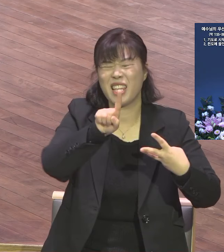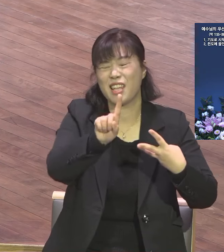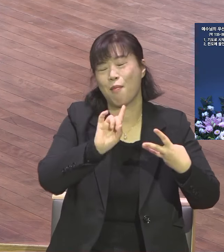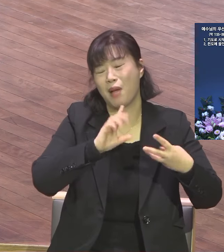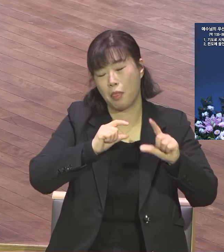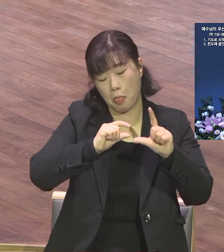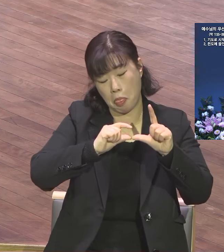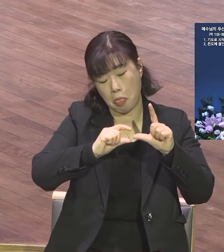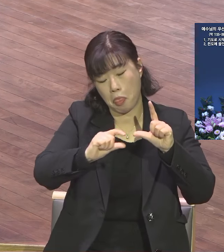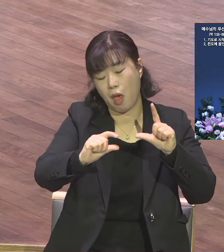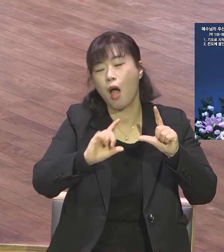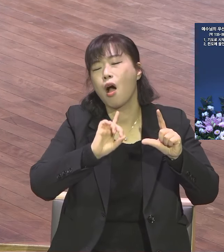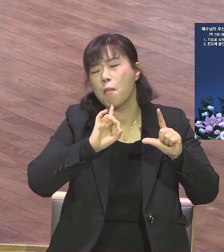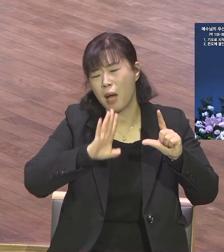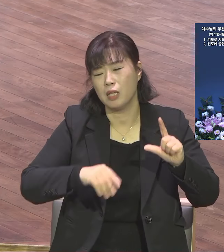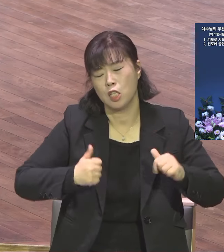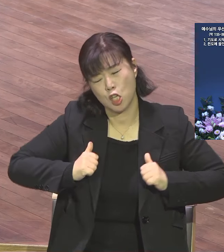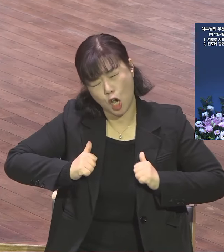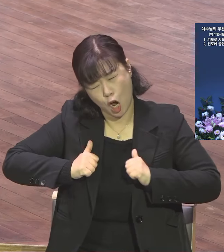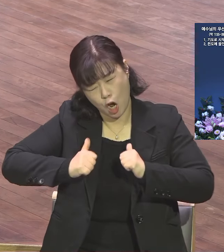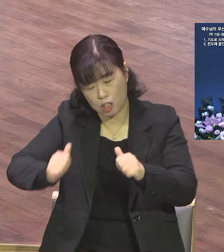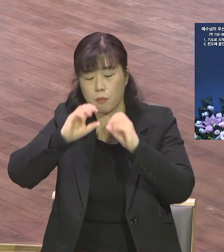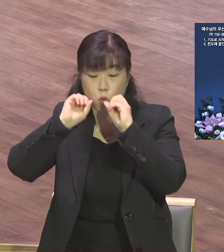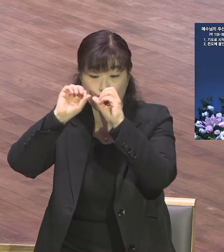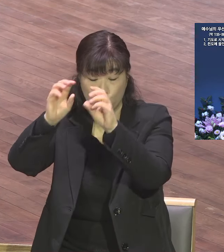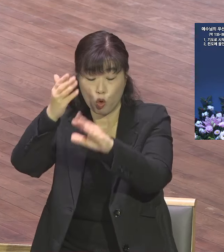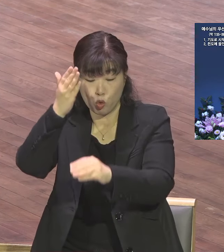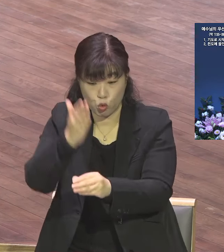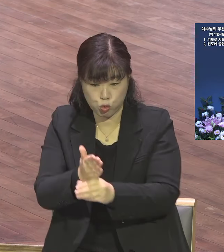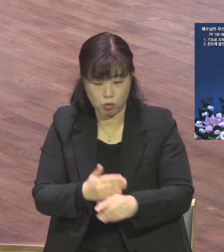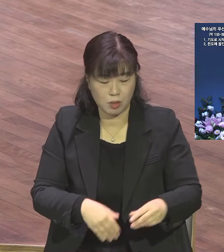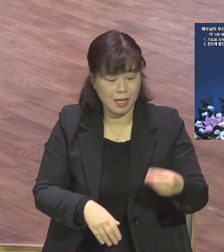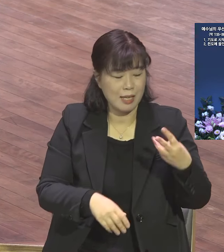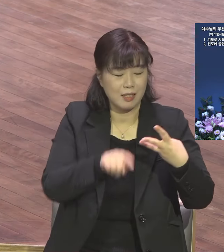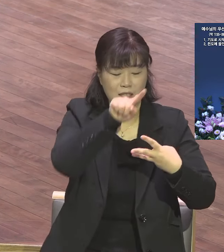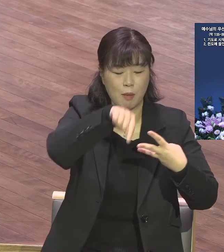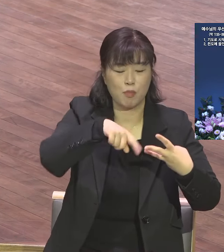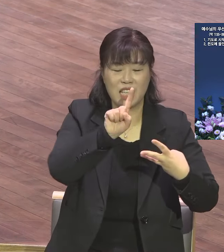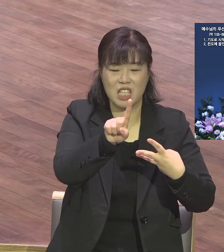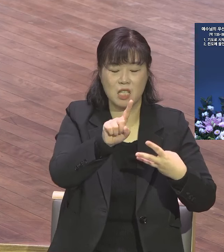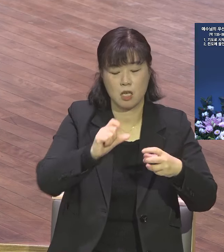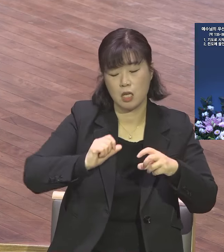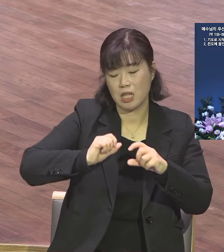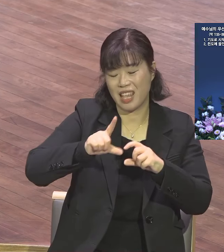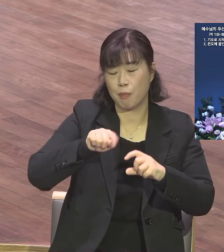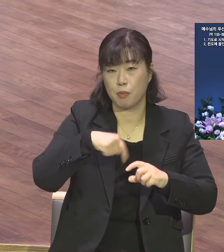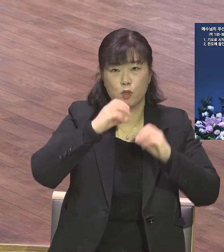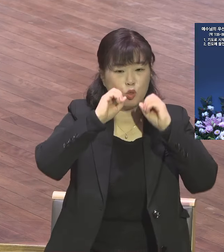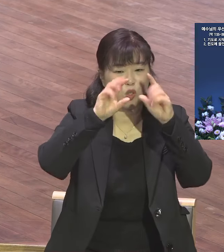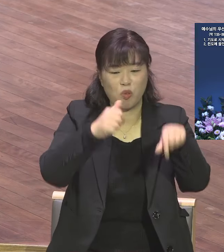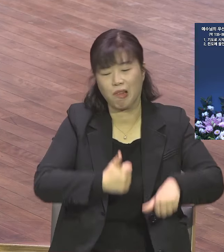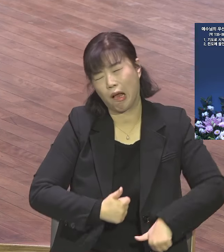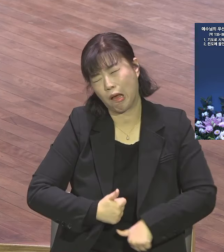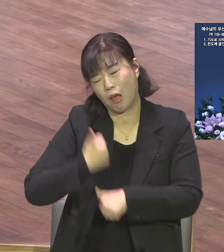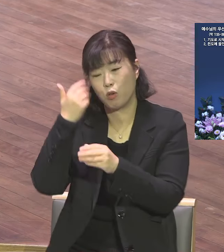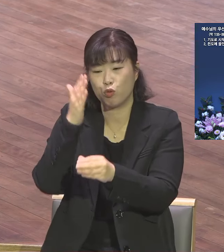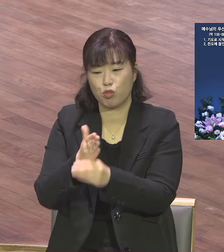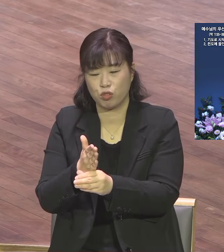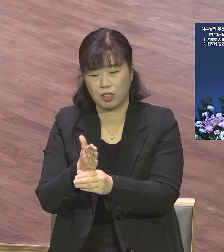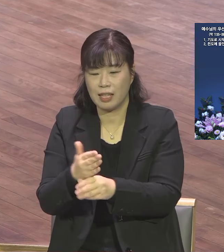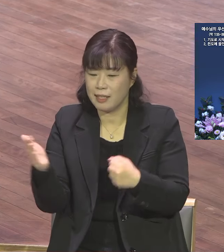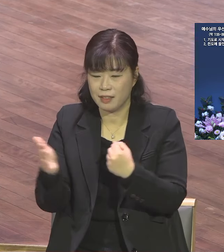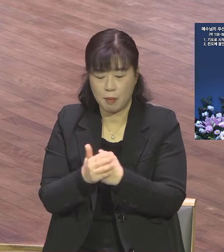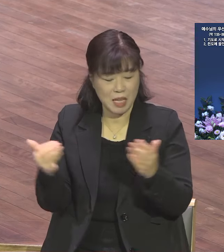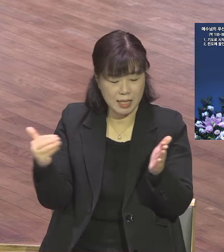3분의 2는 지금 참여 안 하고 있어요. 그래서 내년에도 계속됩니다. 그리고 여기에 더해서 골육 전도가 추가됩니다. 골육이라는